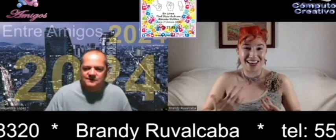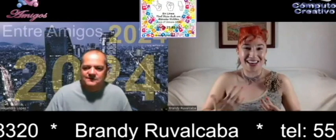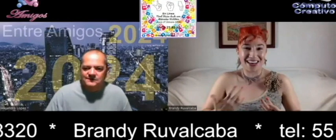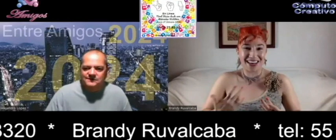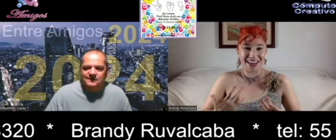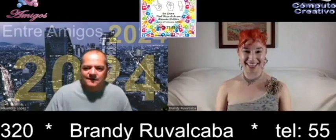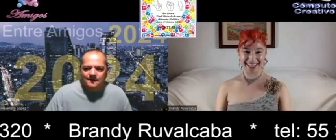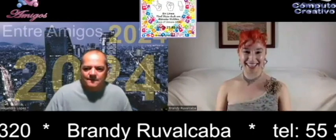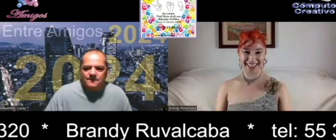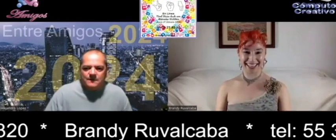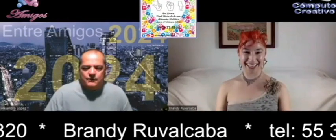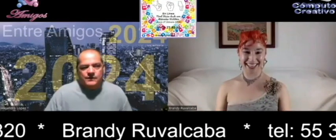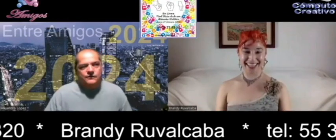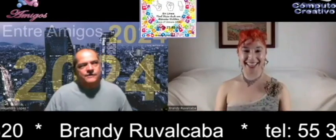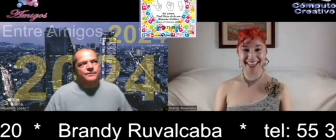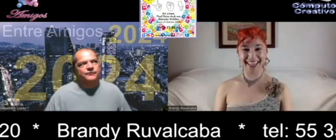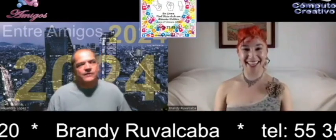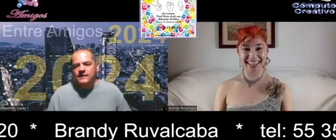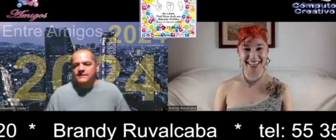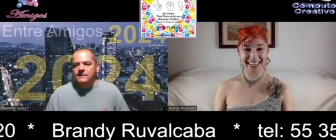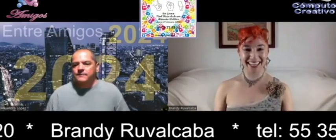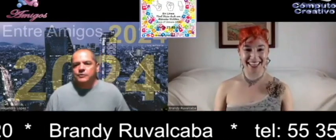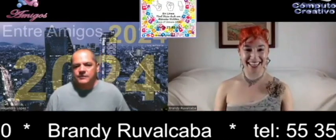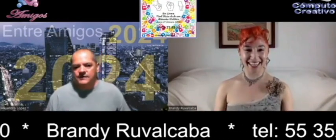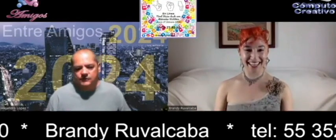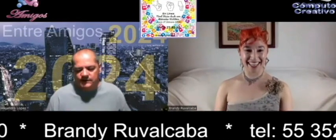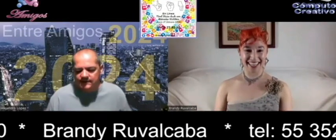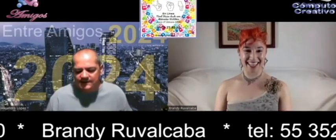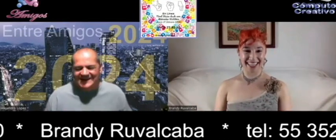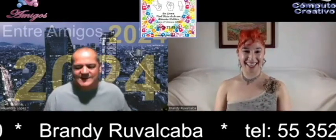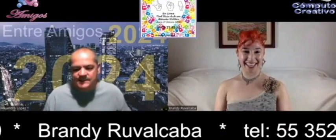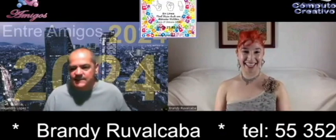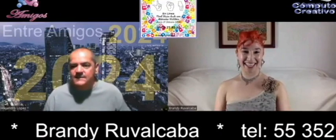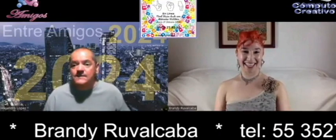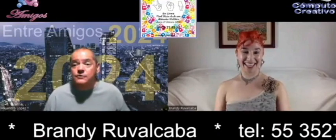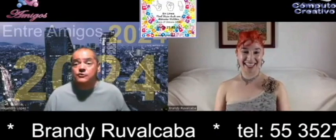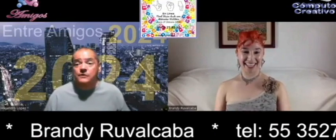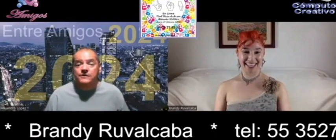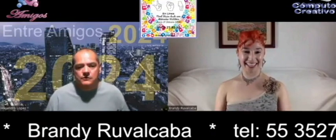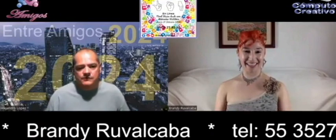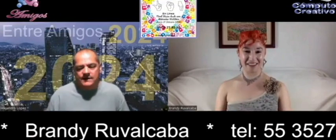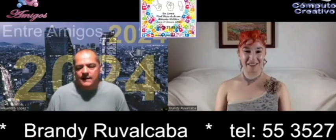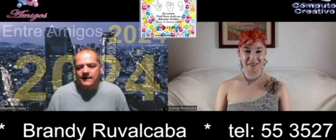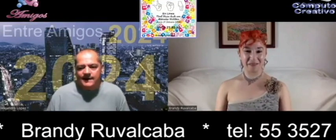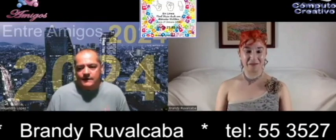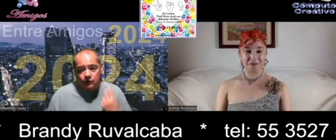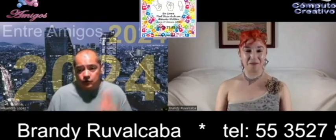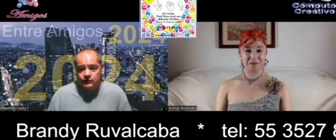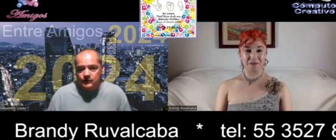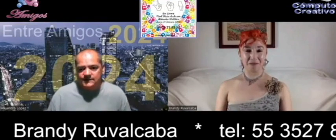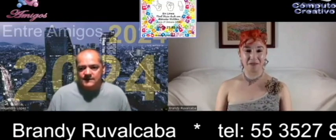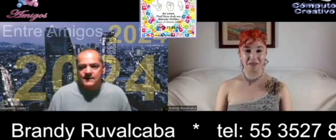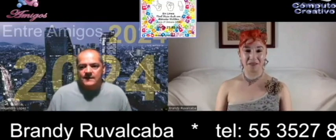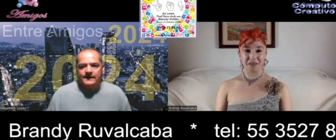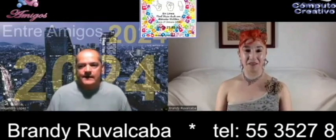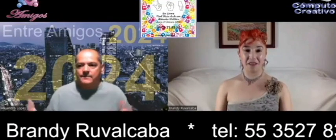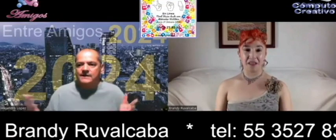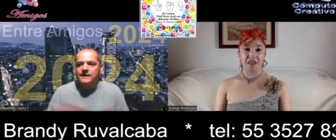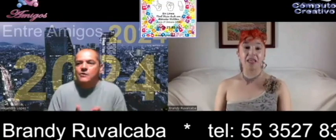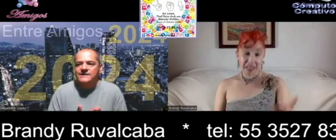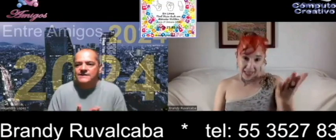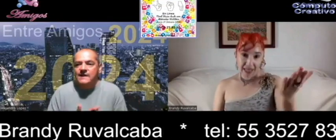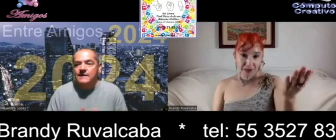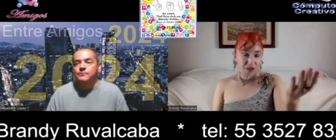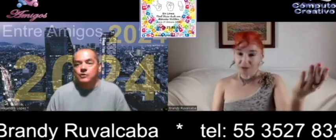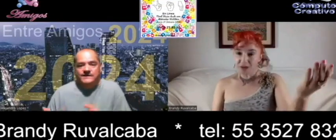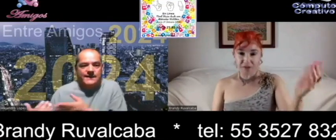claro. Porque yo siempre fui de hacer deportes, o sea, tras 16 años continuos de nadar diario 2 horas, de repente